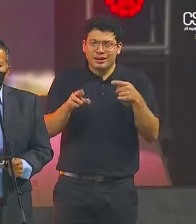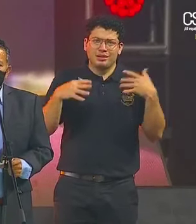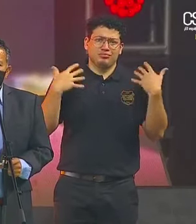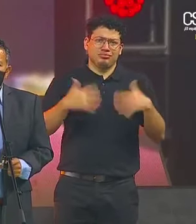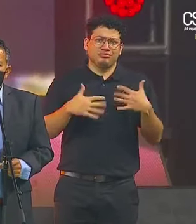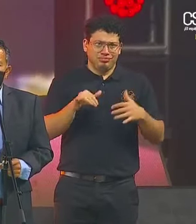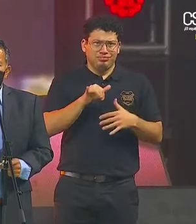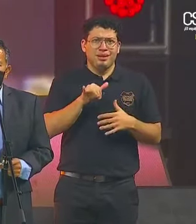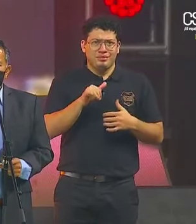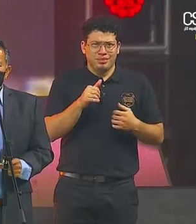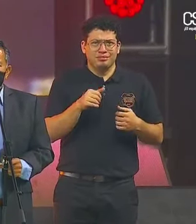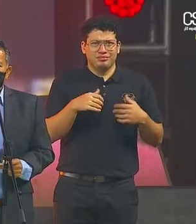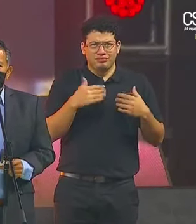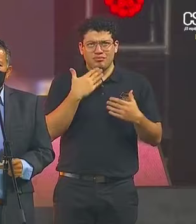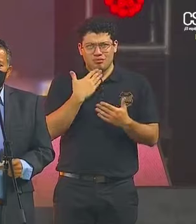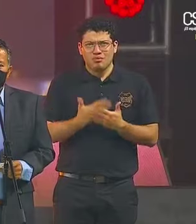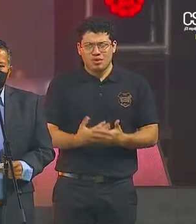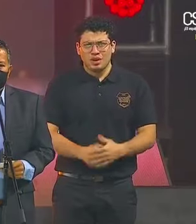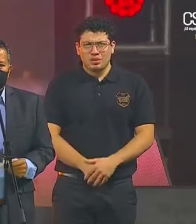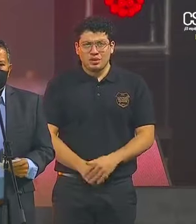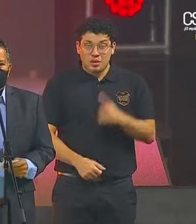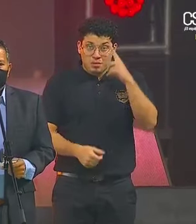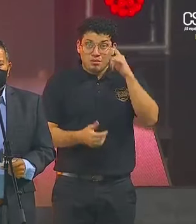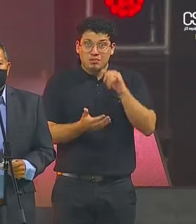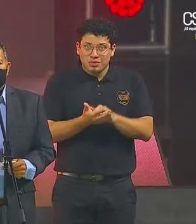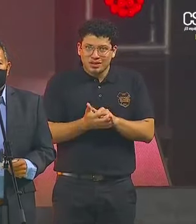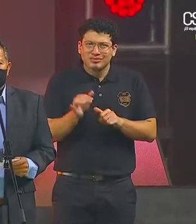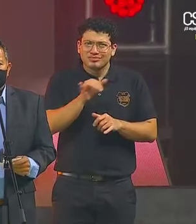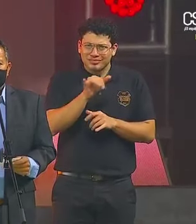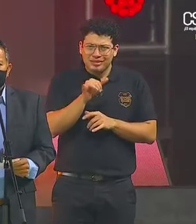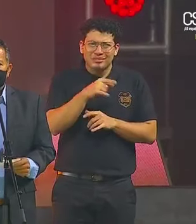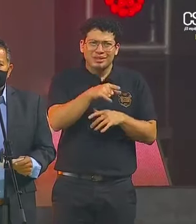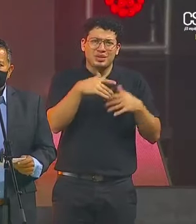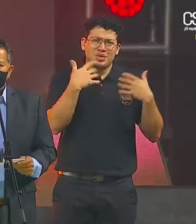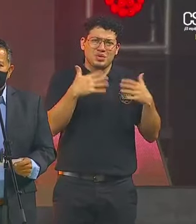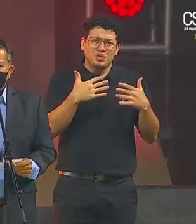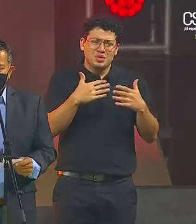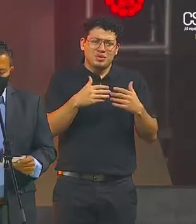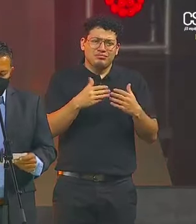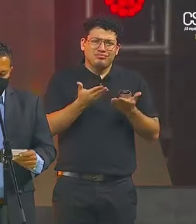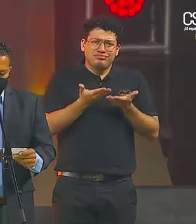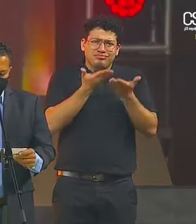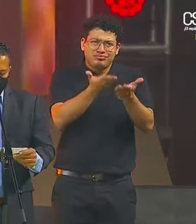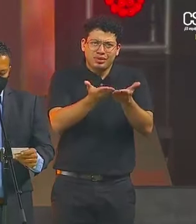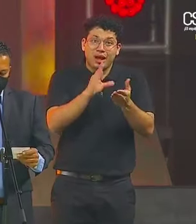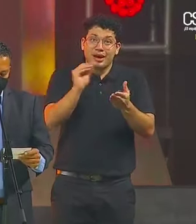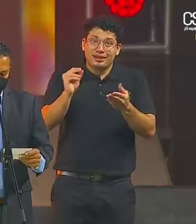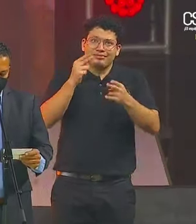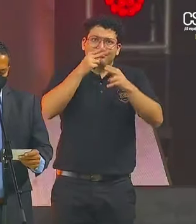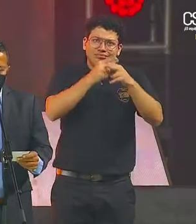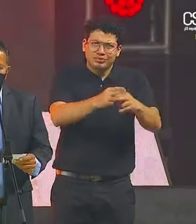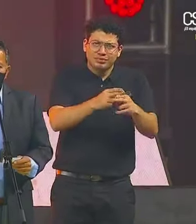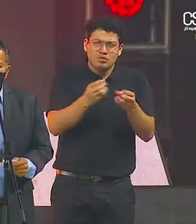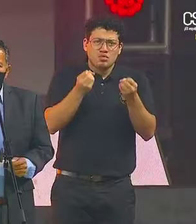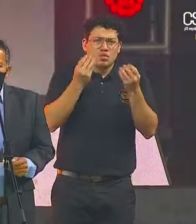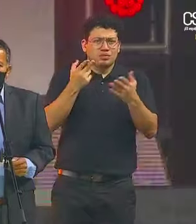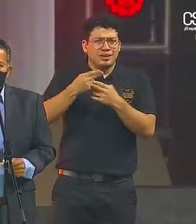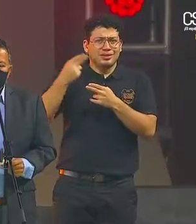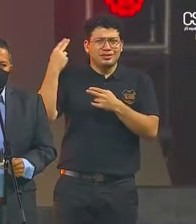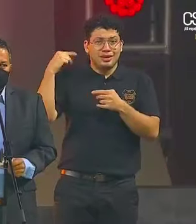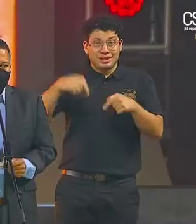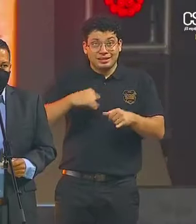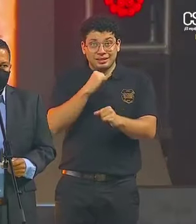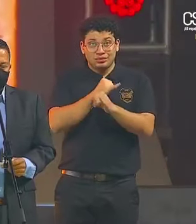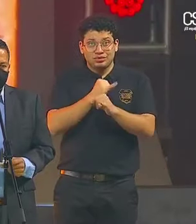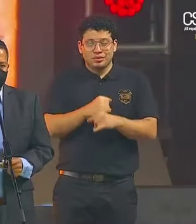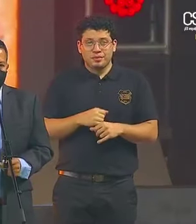y por eso también han dado y han marcado gran parte de la historia de esta gran institución. En el